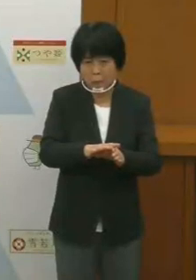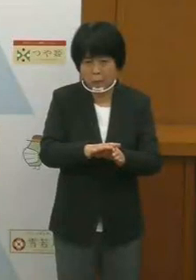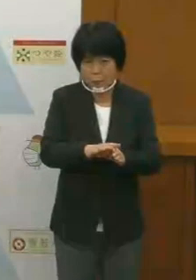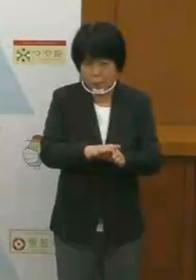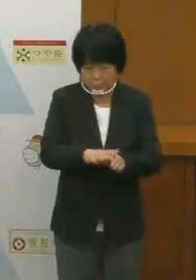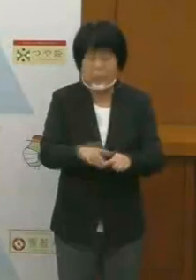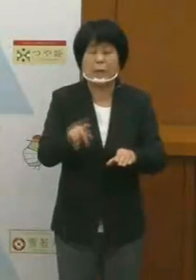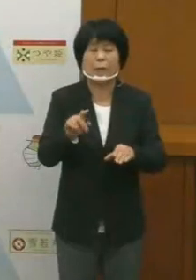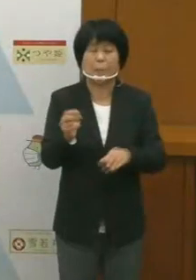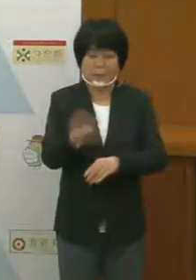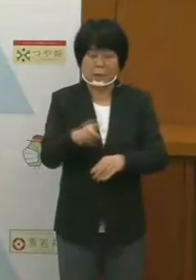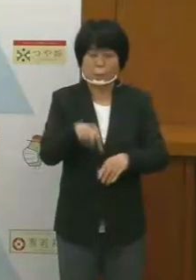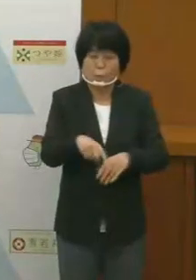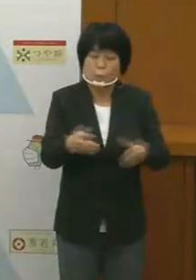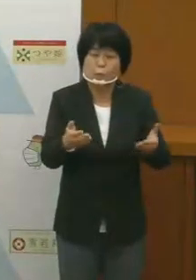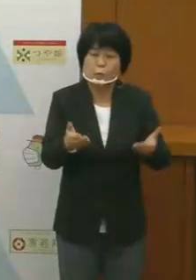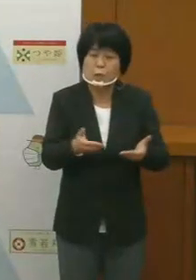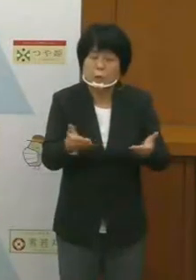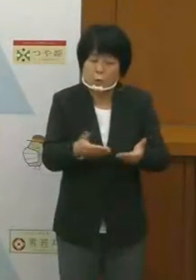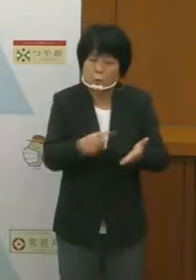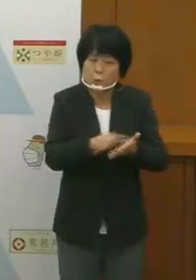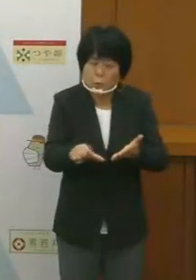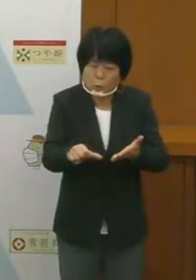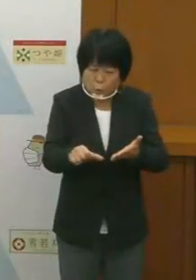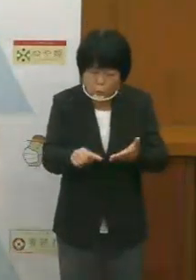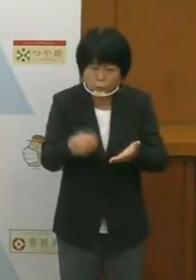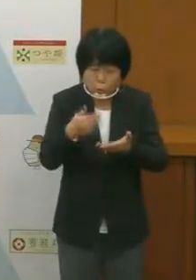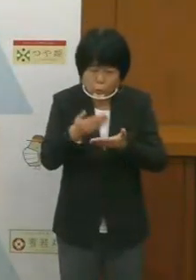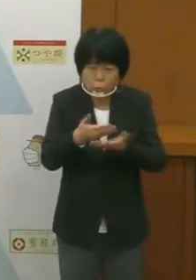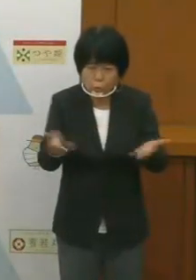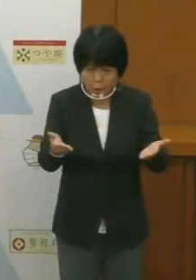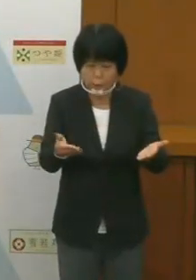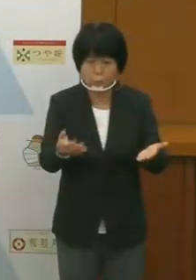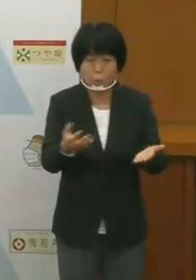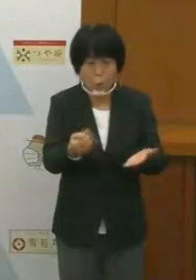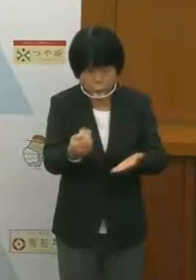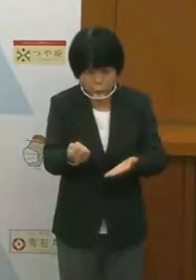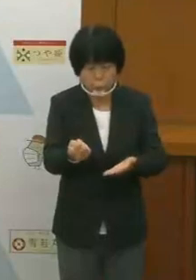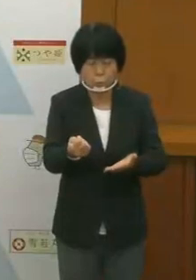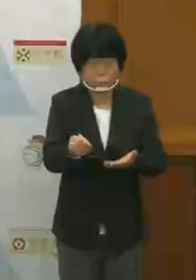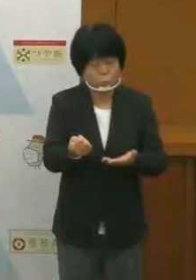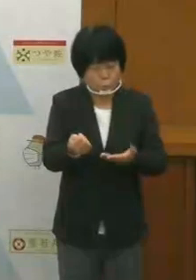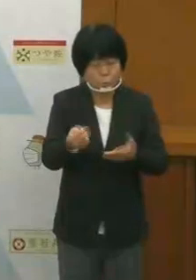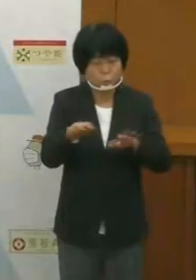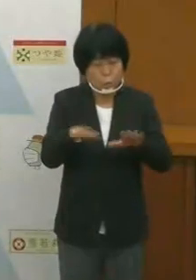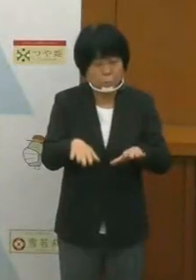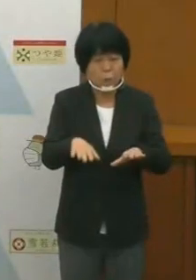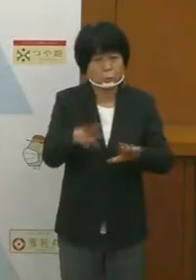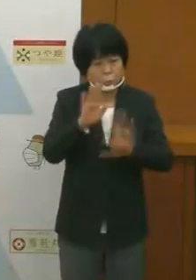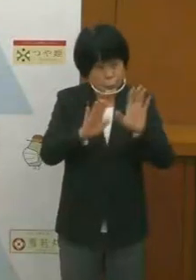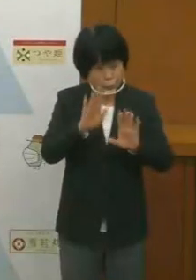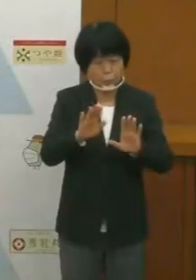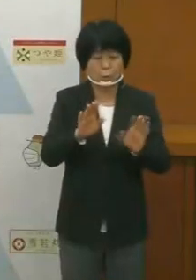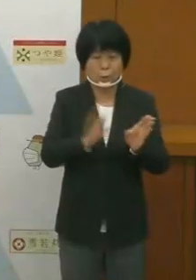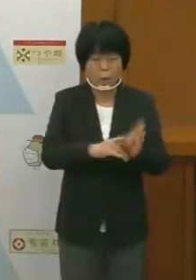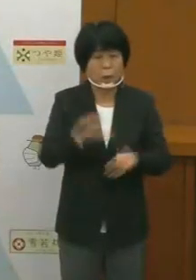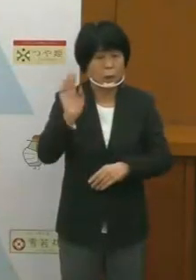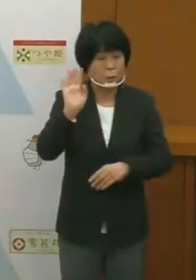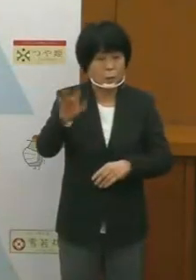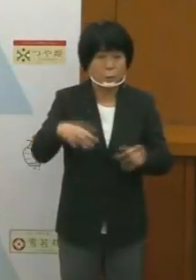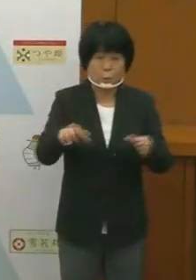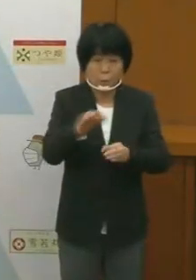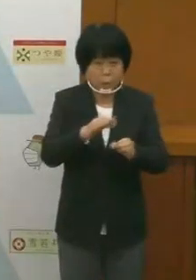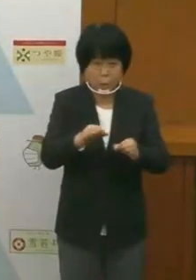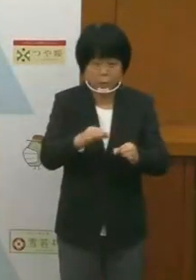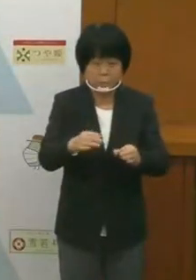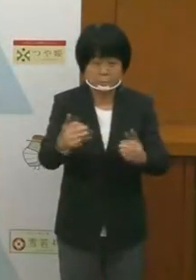それからこの事業の登録飲食店数の数の現状とかですね、今後の経済に